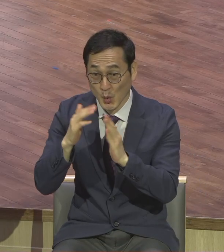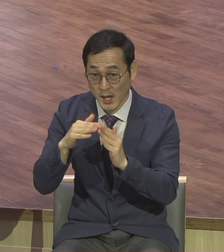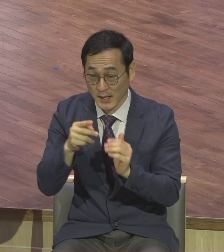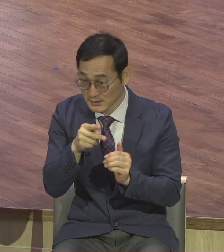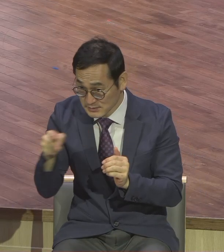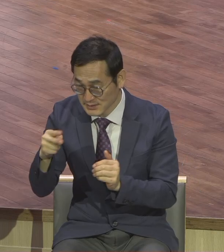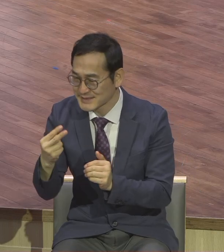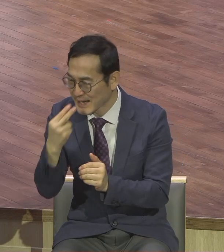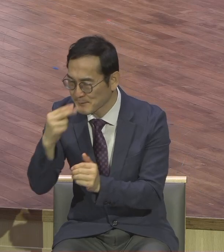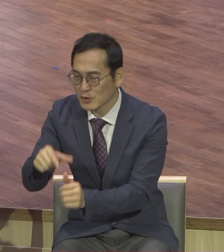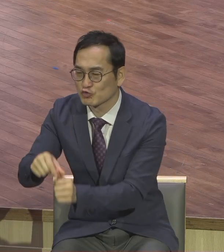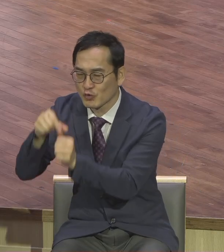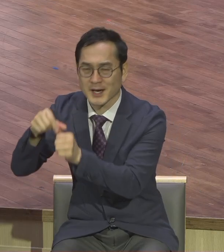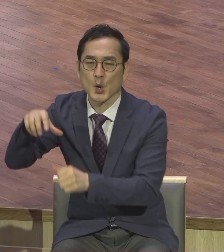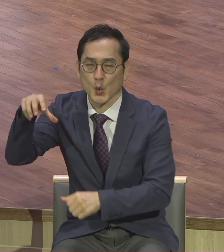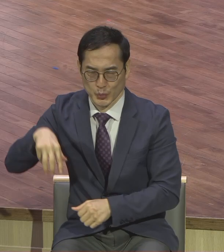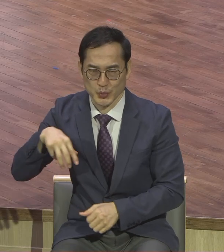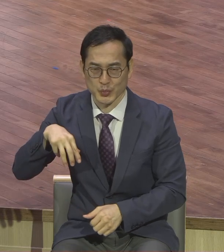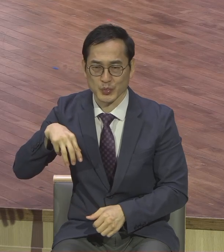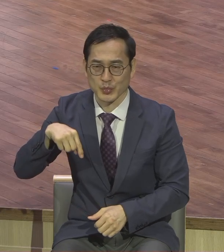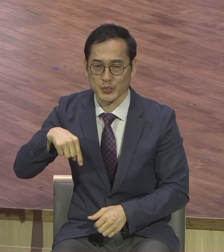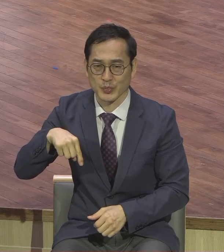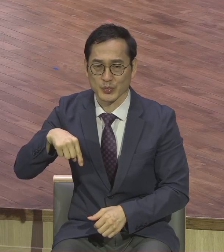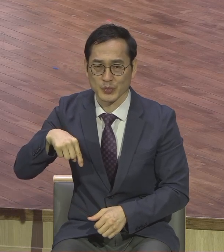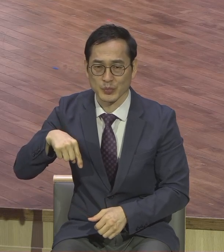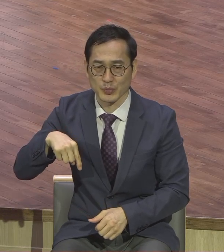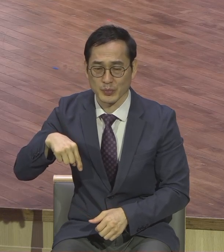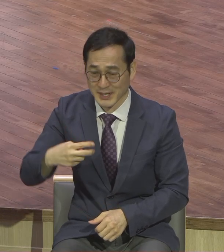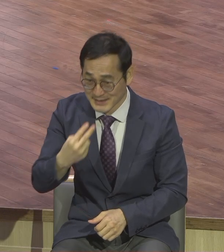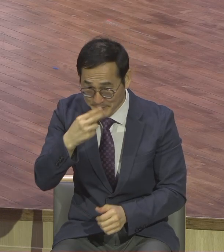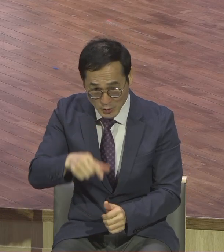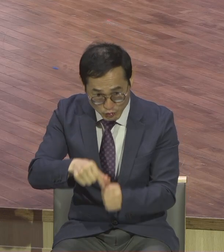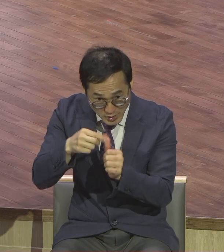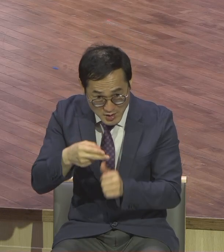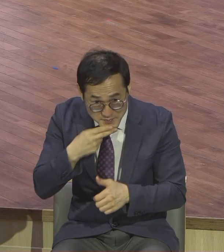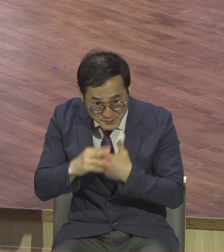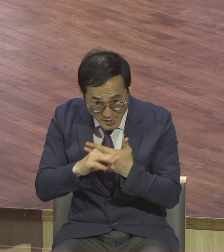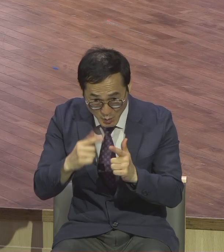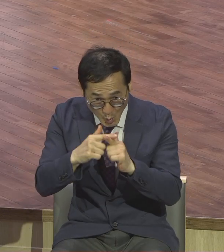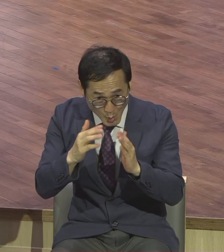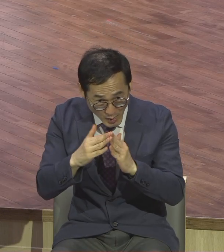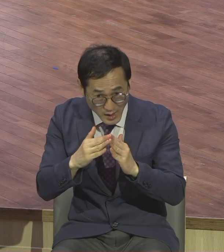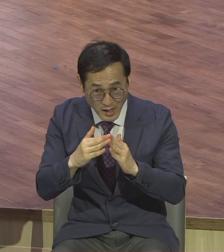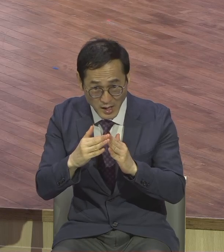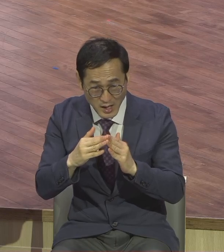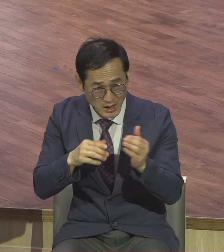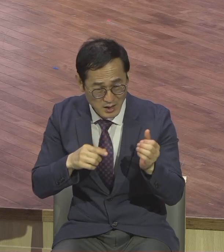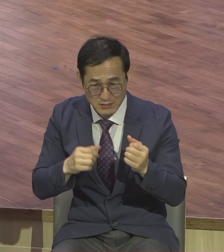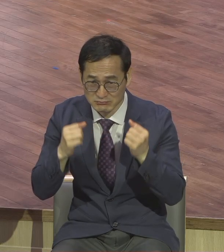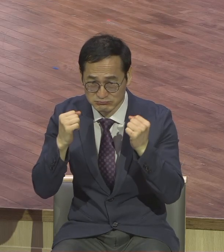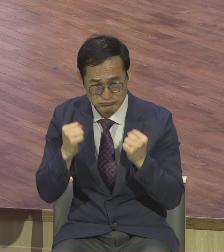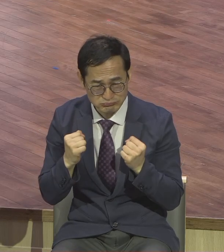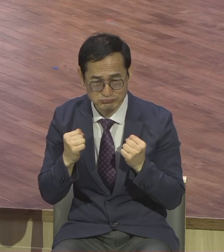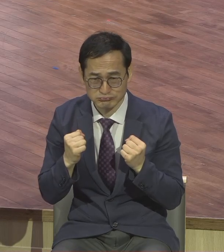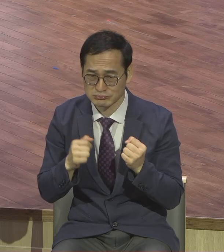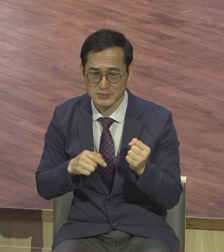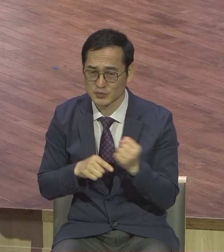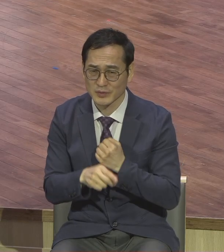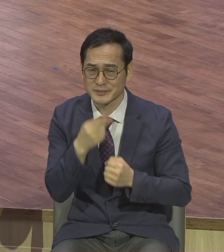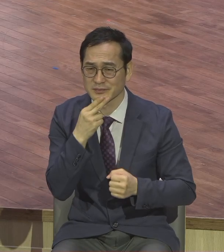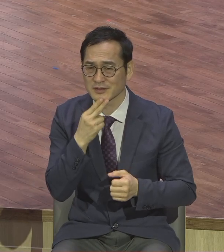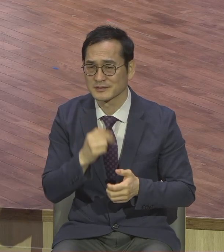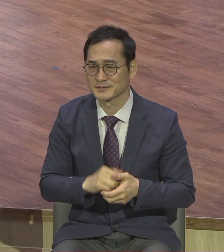곳이다. 생명 살리는 일 없으면 교회가 존재할 이유가 없다. 일심 전심